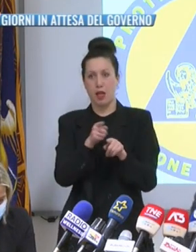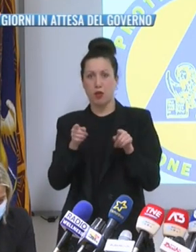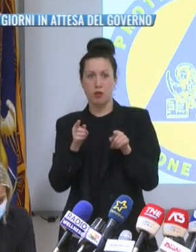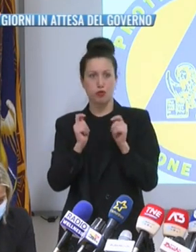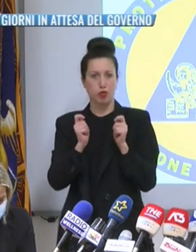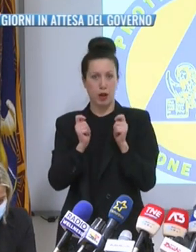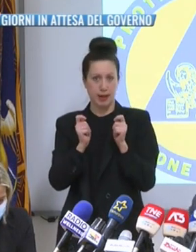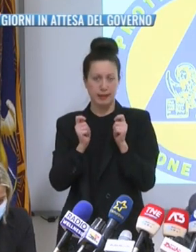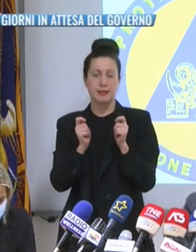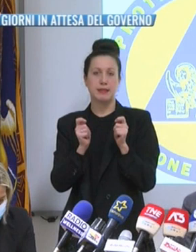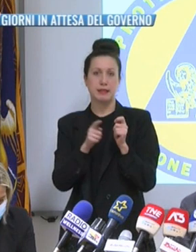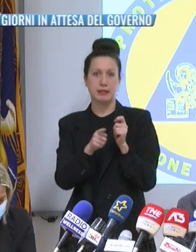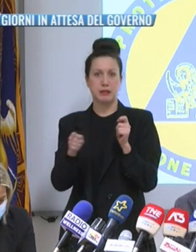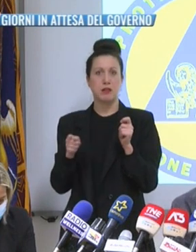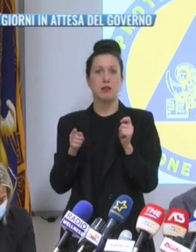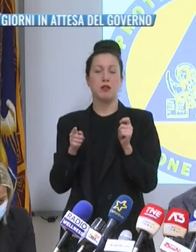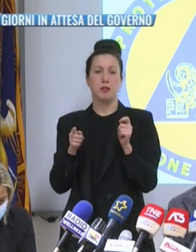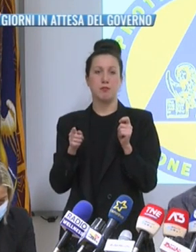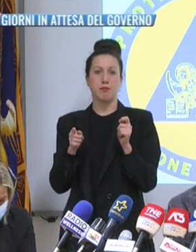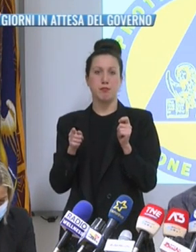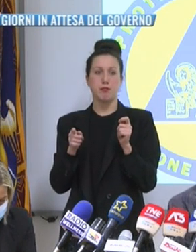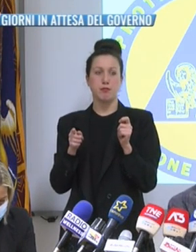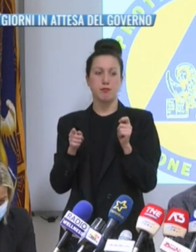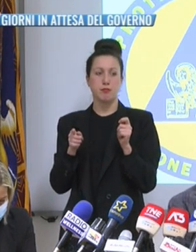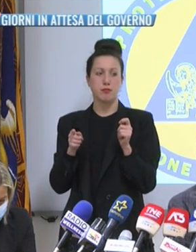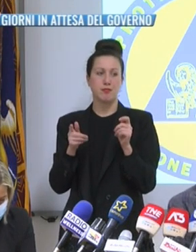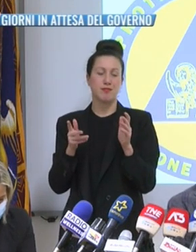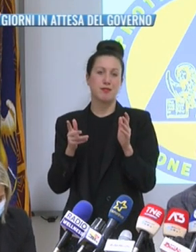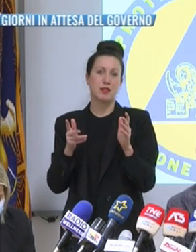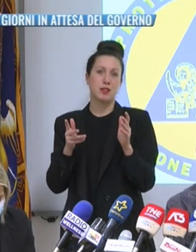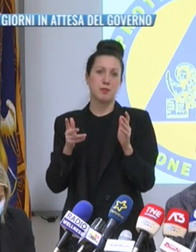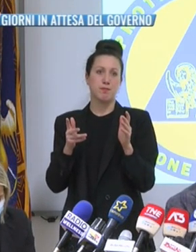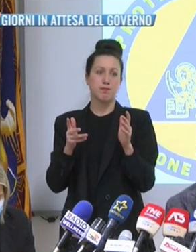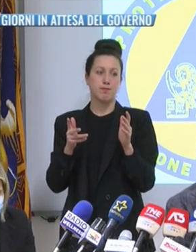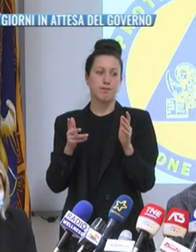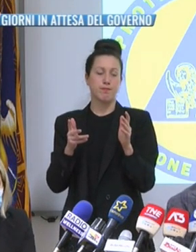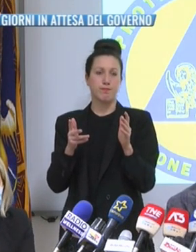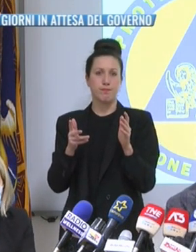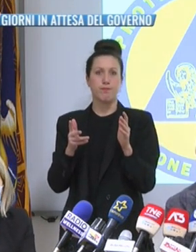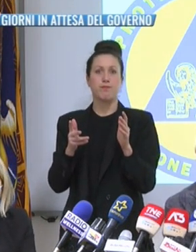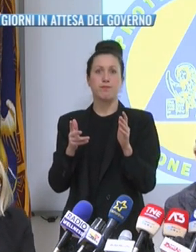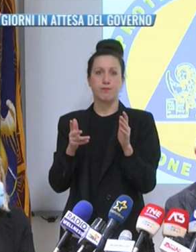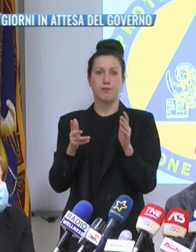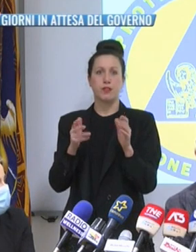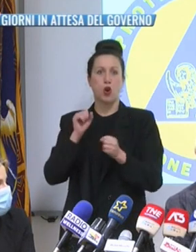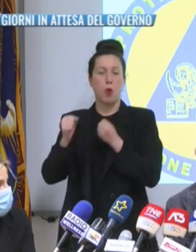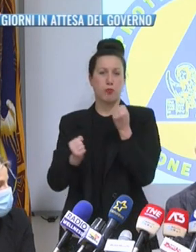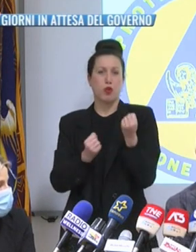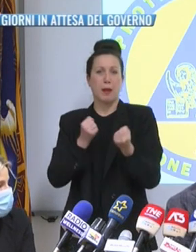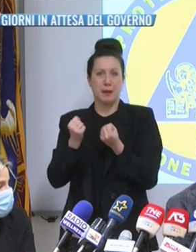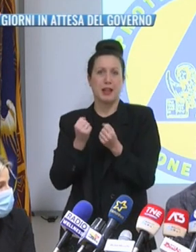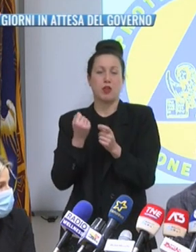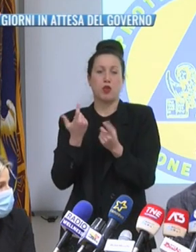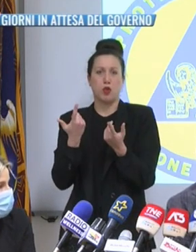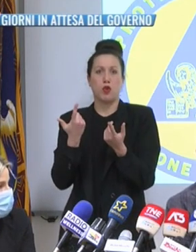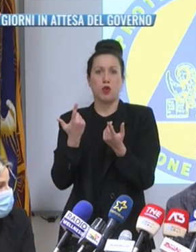il tiro al piccione per vedere chi è più bravo a spararla più grande, nel senso che c'è una condotta anche dal punto di vista di